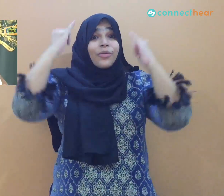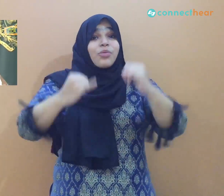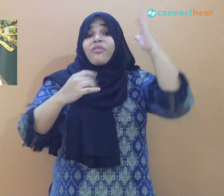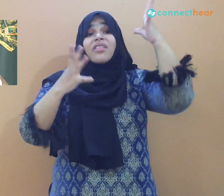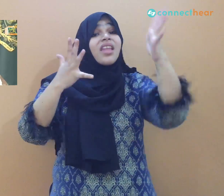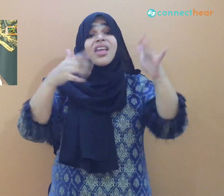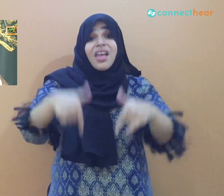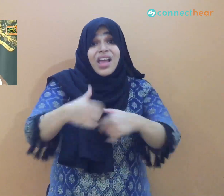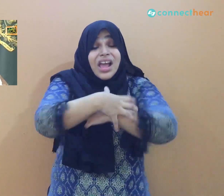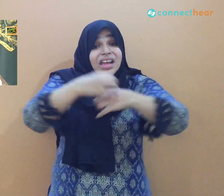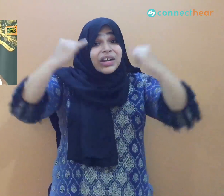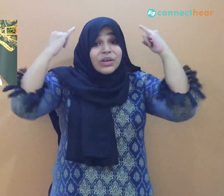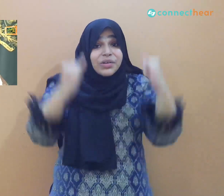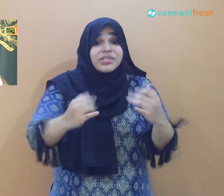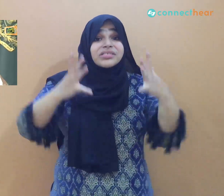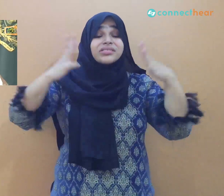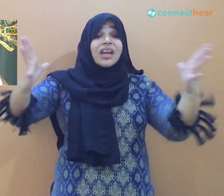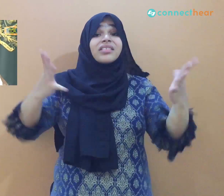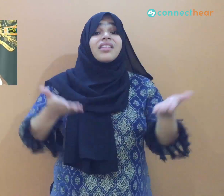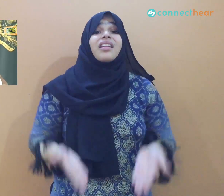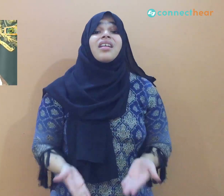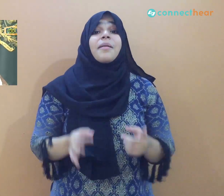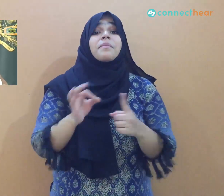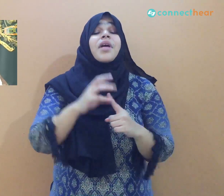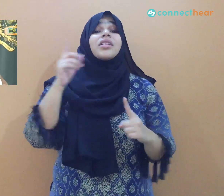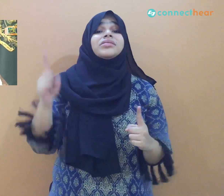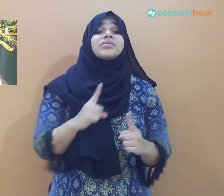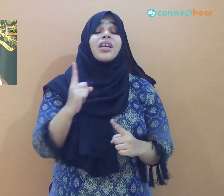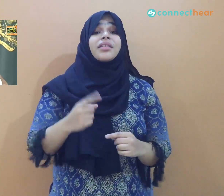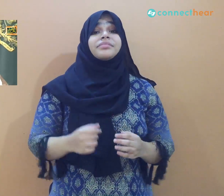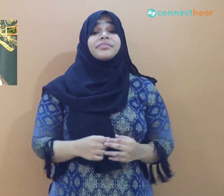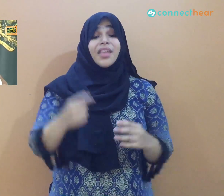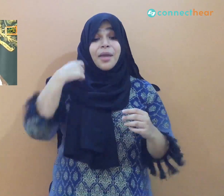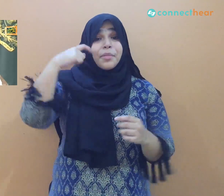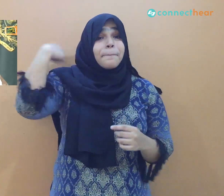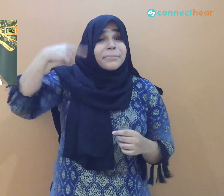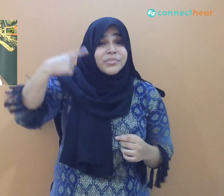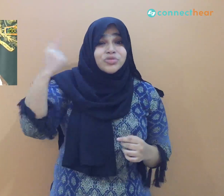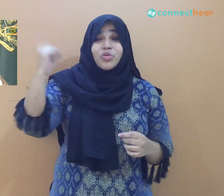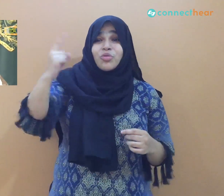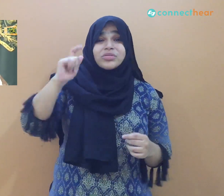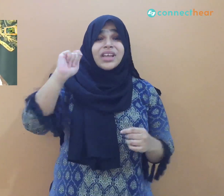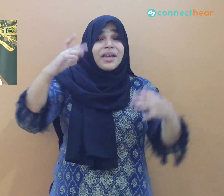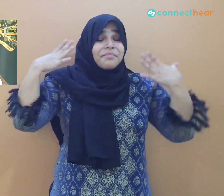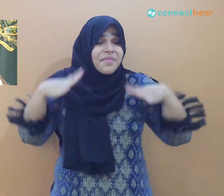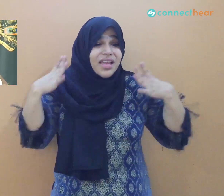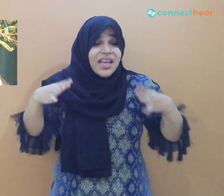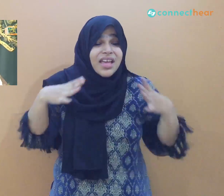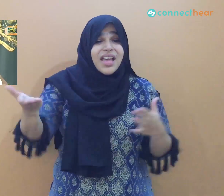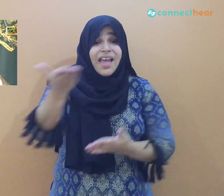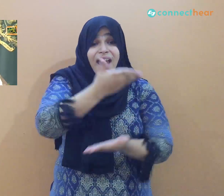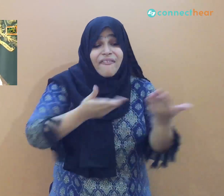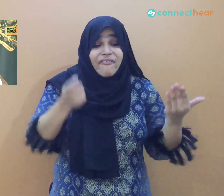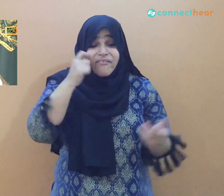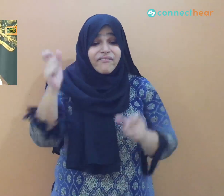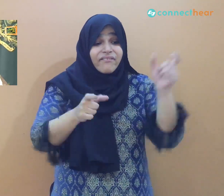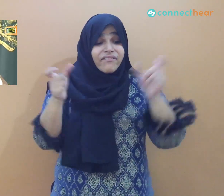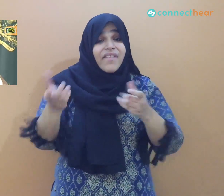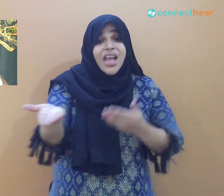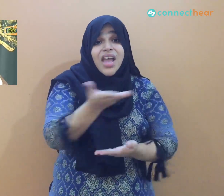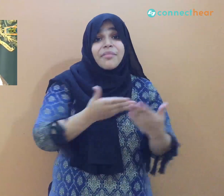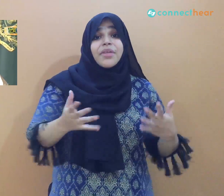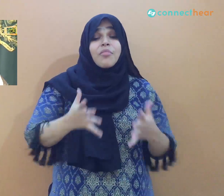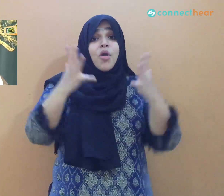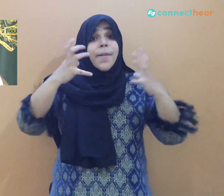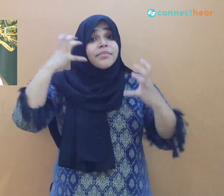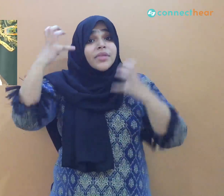ہے، اور غربت کے علاوہ جو ہمارے جو مزدور ہیں، جو ورکرز ہیں، جو کام کرنے والے لوگ ہیں،